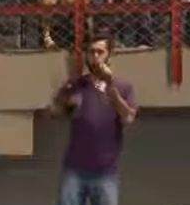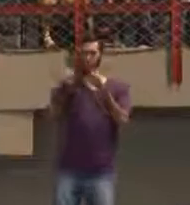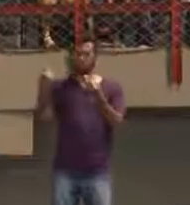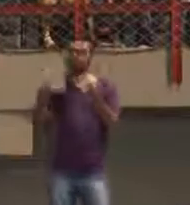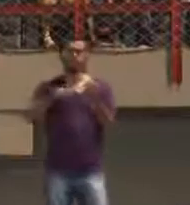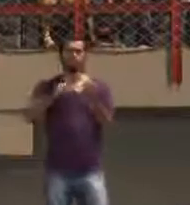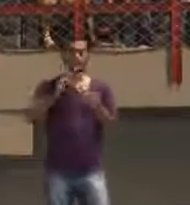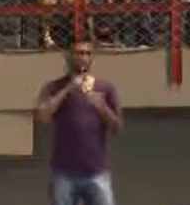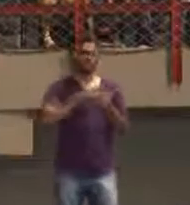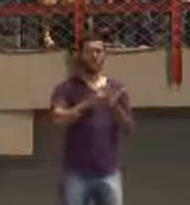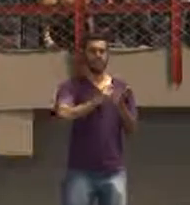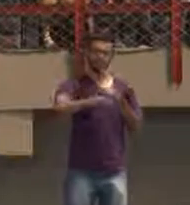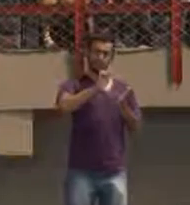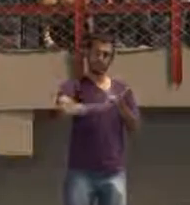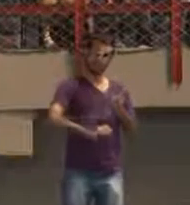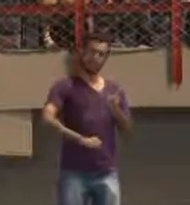consciência,